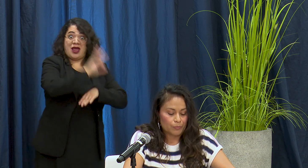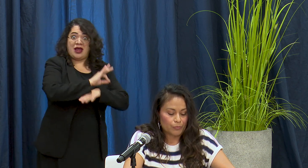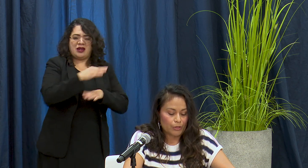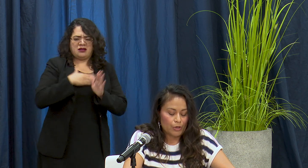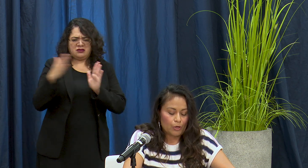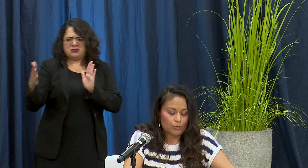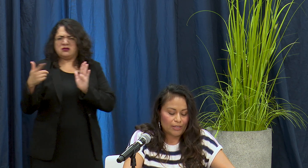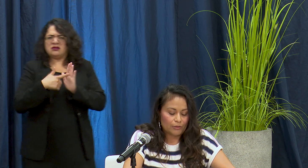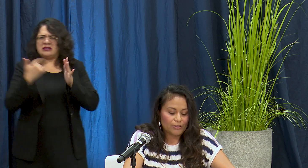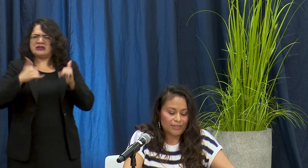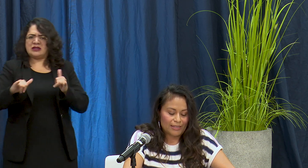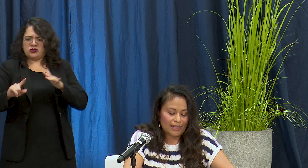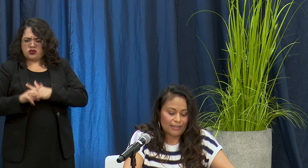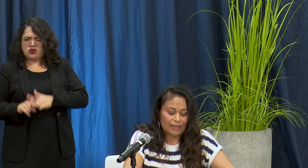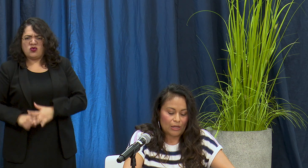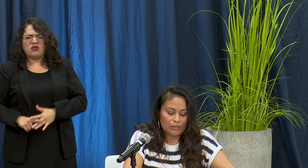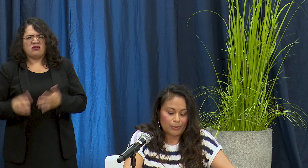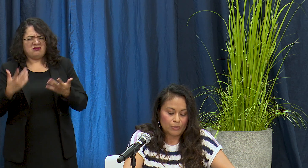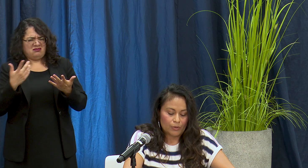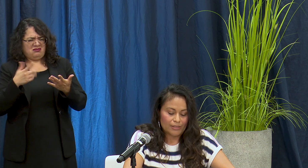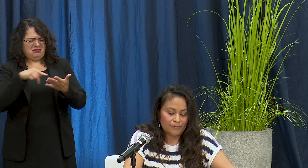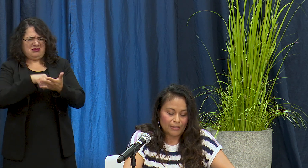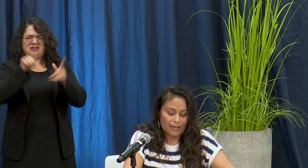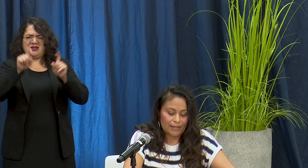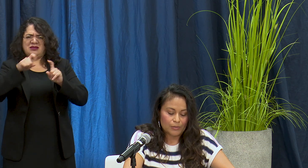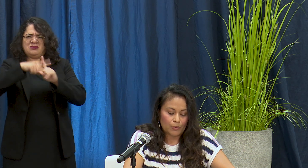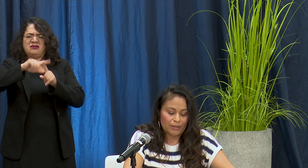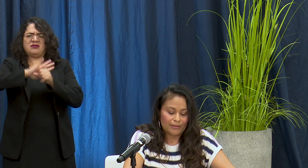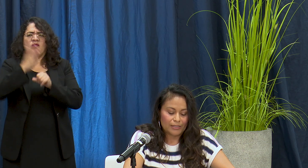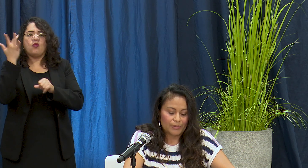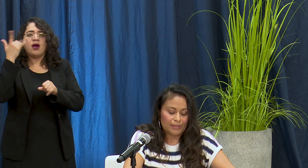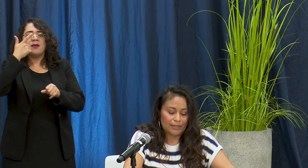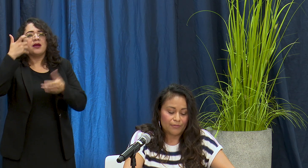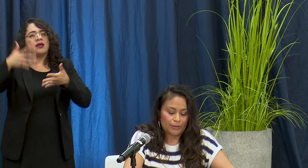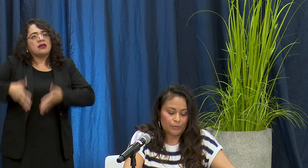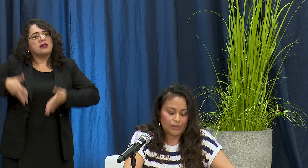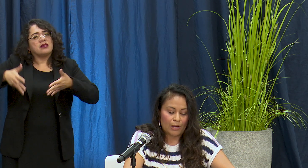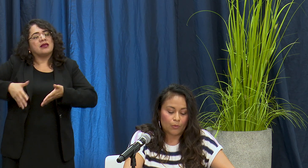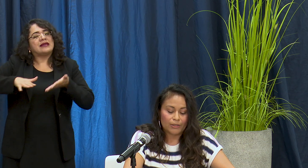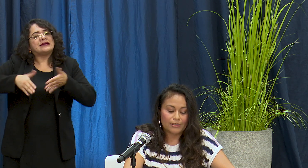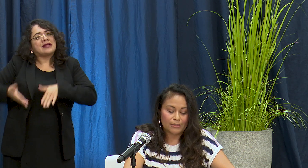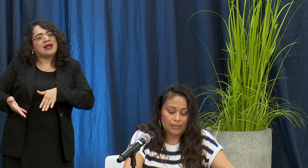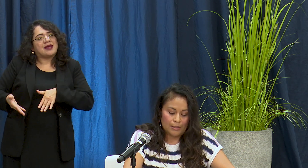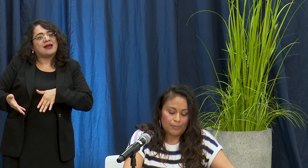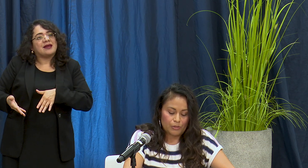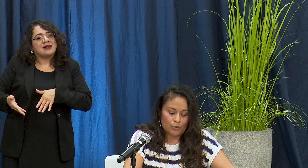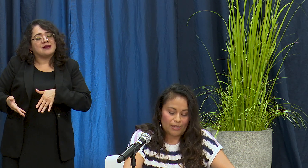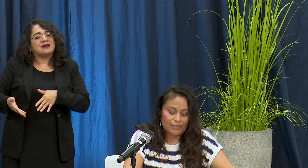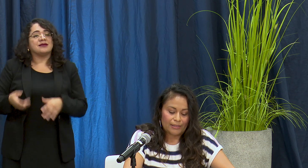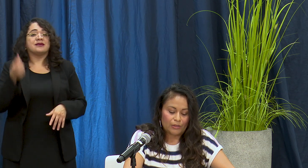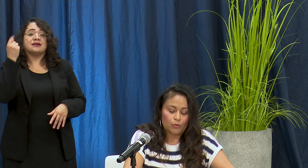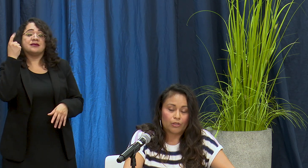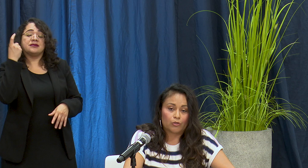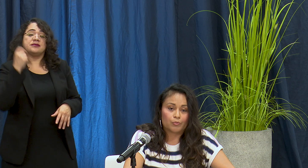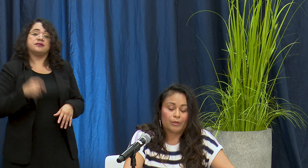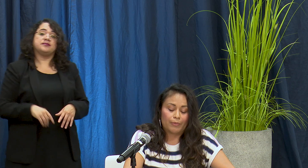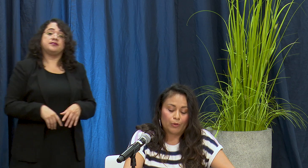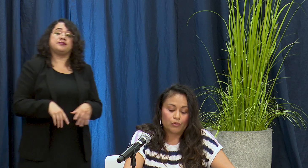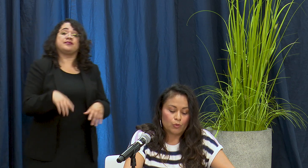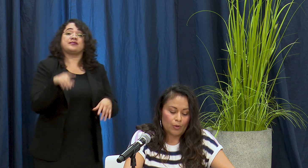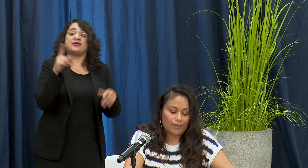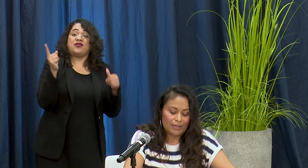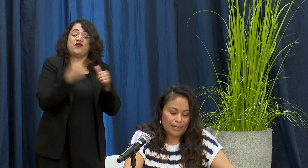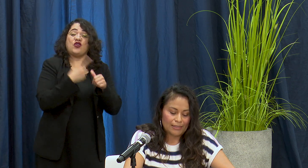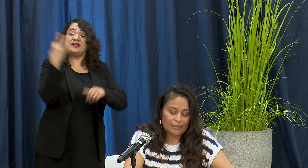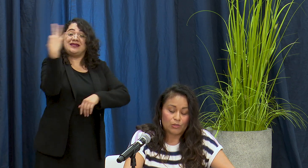enfermo. Los datos indican que las personas infectadas pueden transmitir el virus a otras personas dentro de los